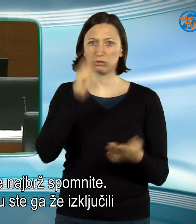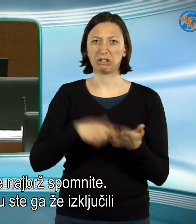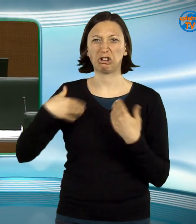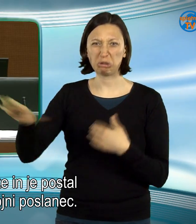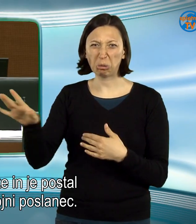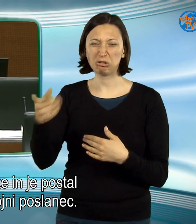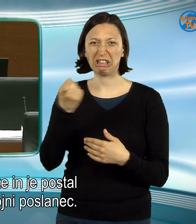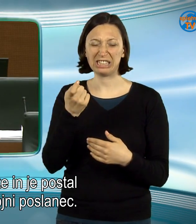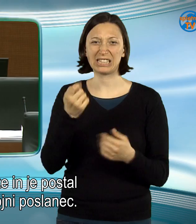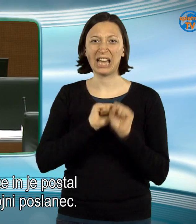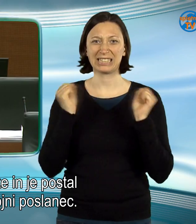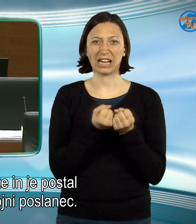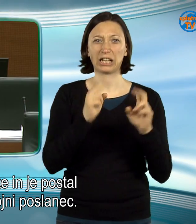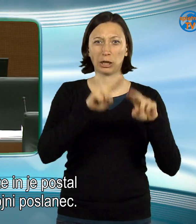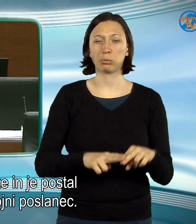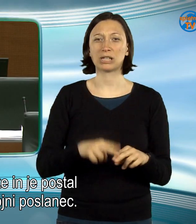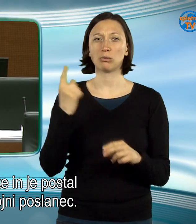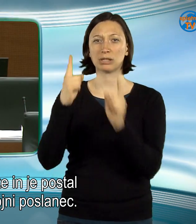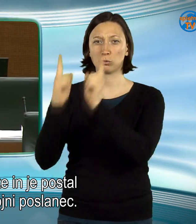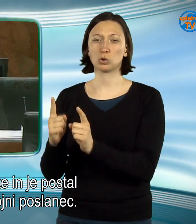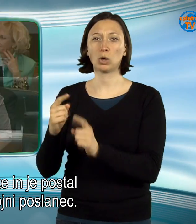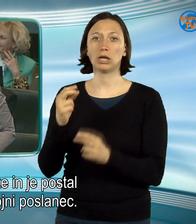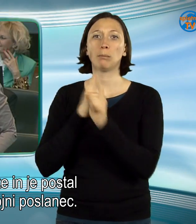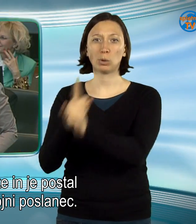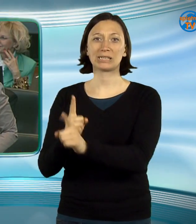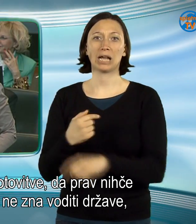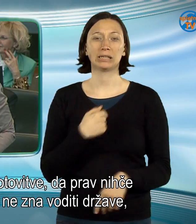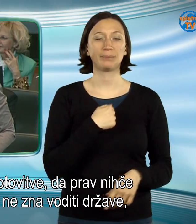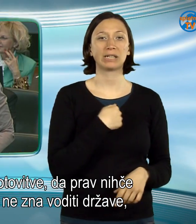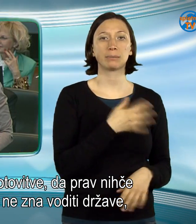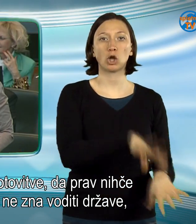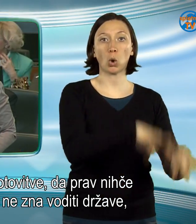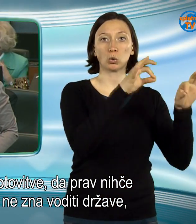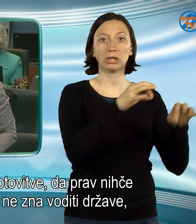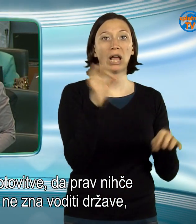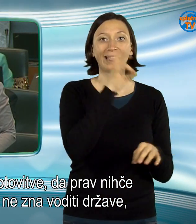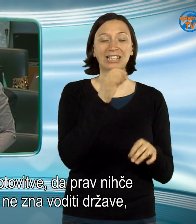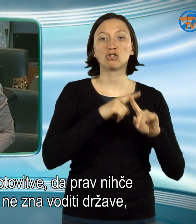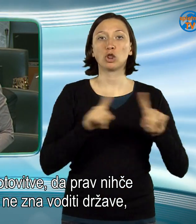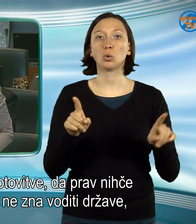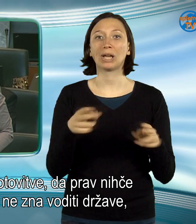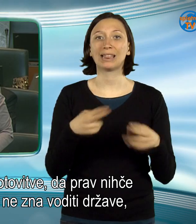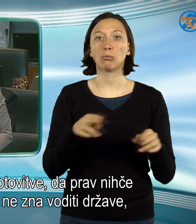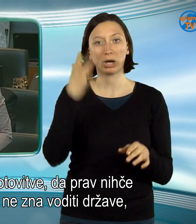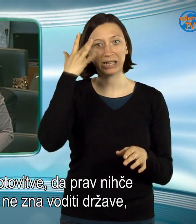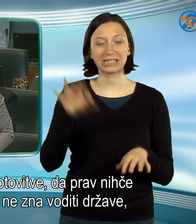iz stranke in je postal samostojni poslanec. Prišla do ugotovitve, da prav nihče drugi ne more in ne zna